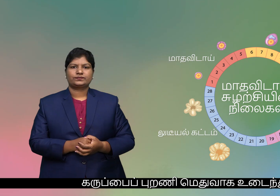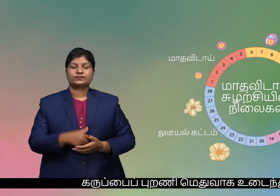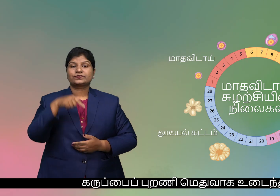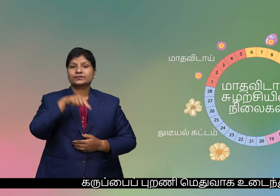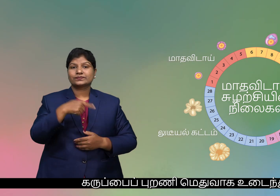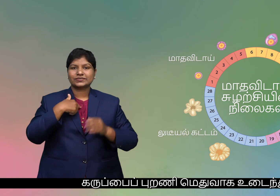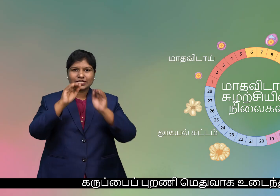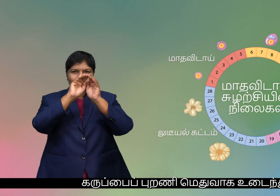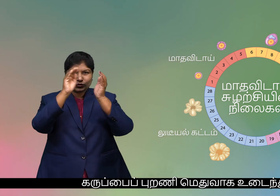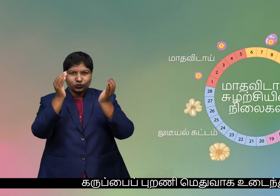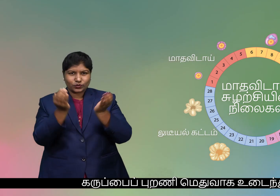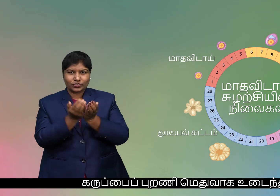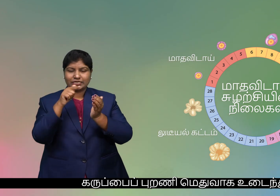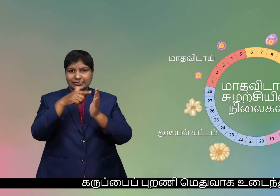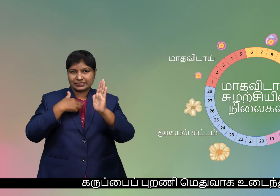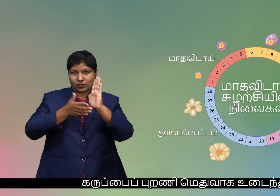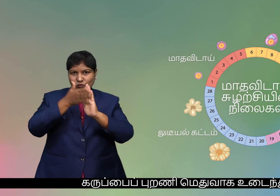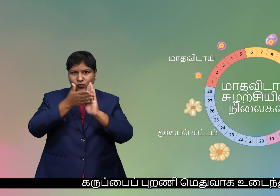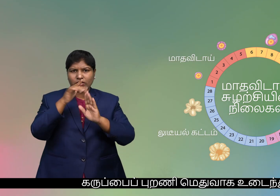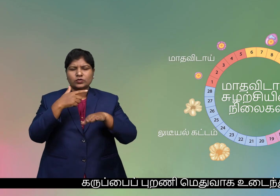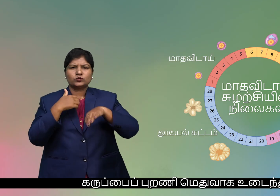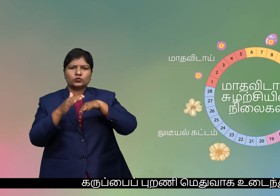கருப்பை புறணி மெதுவாக உடைந்து